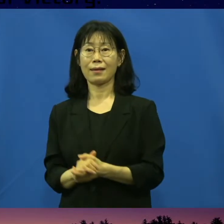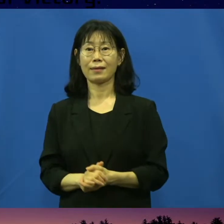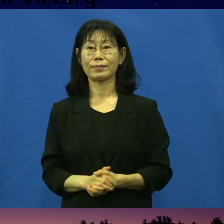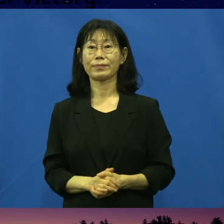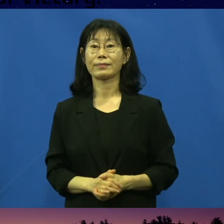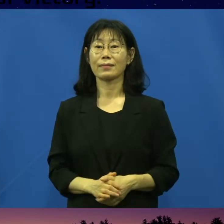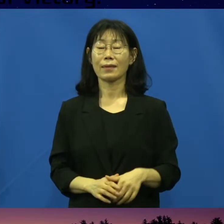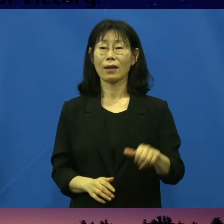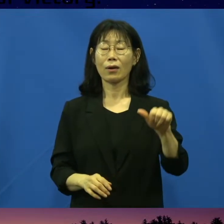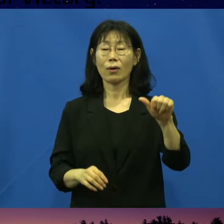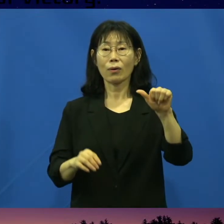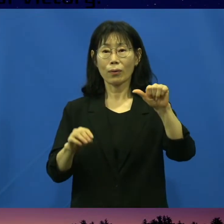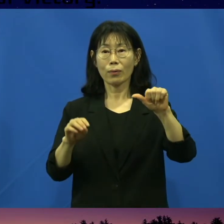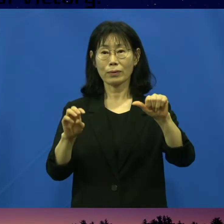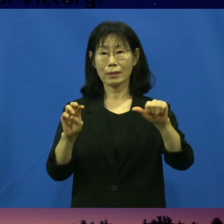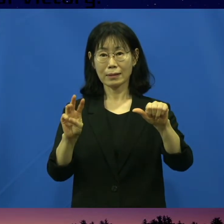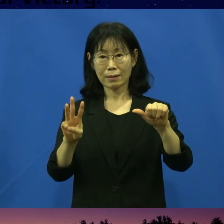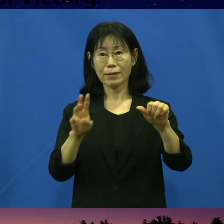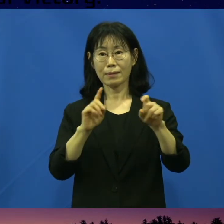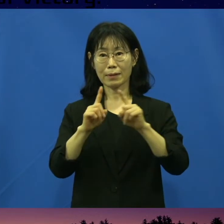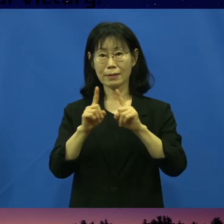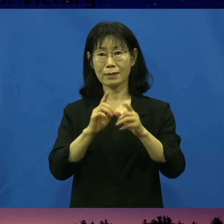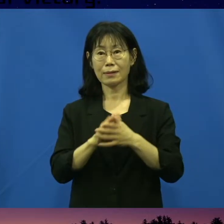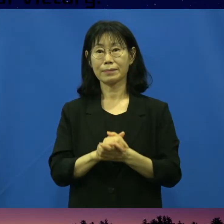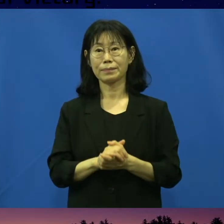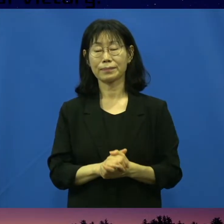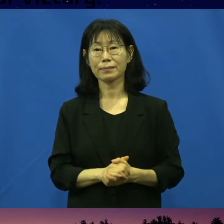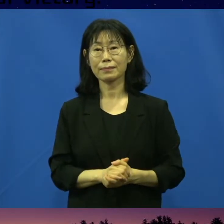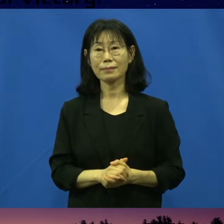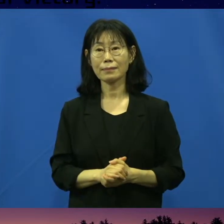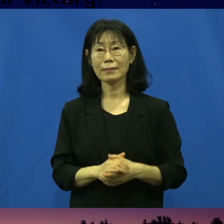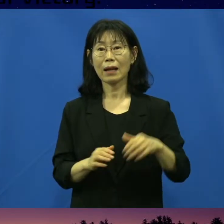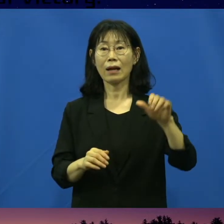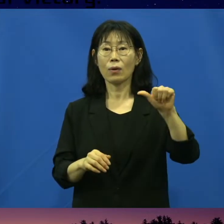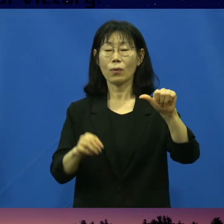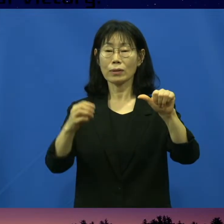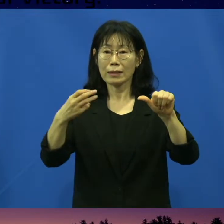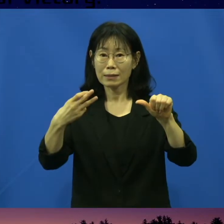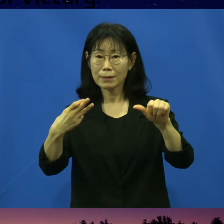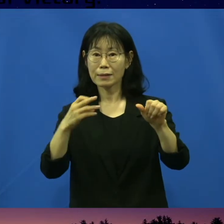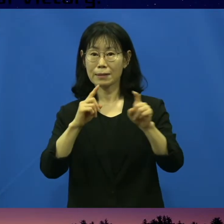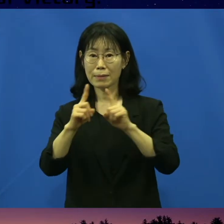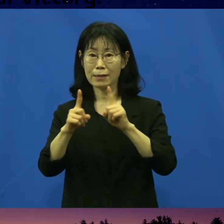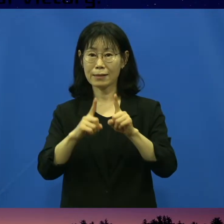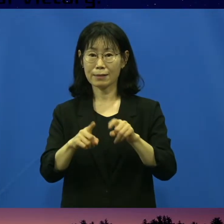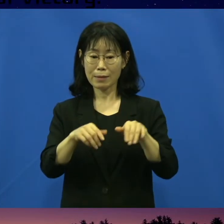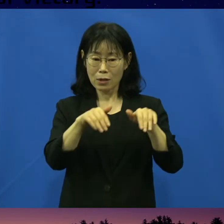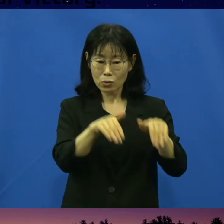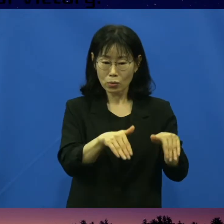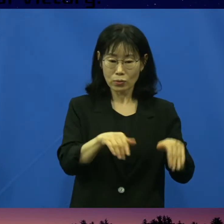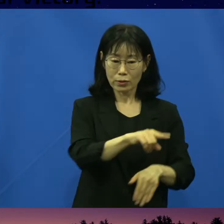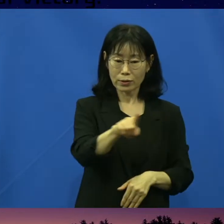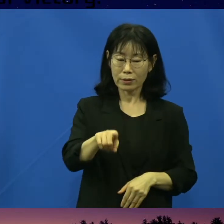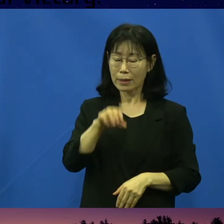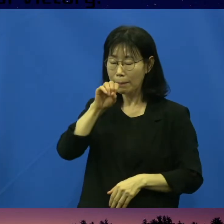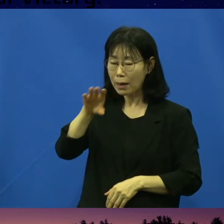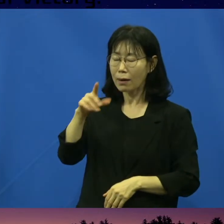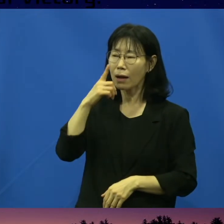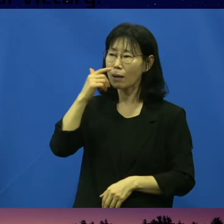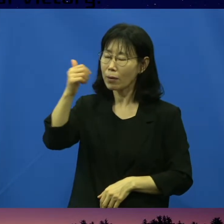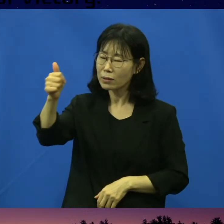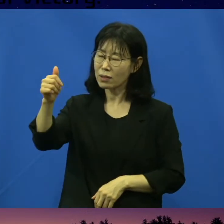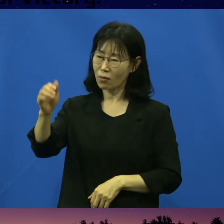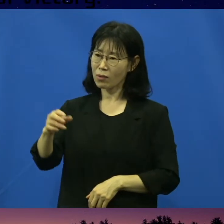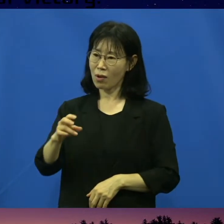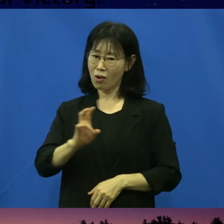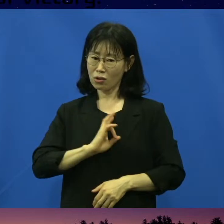보기에는 나아만의 행동에 문제가 있어 보이는 거죠. 13절에 그의 종들이 나와서 말하여 이르되 내 아버지여 선지자가